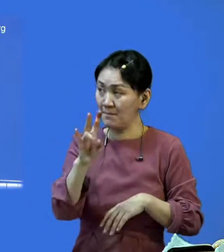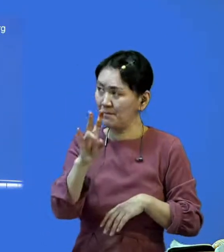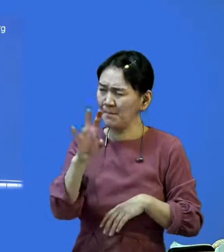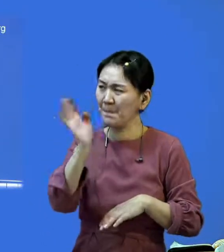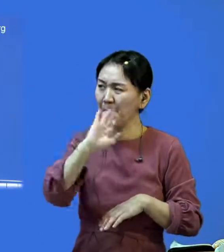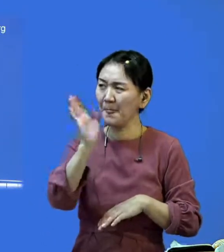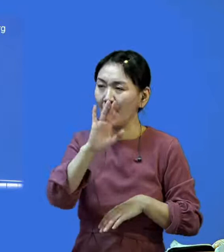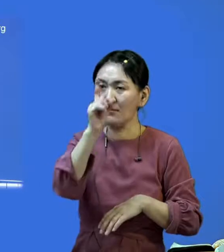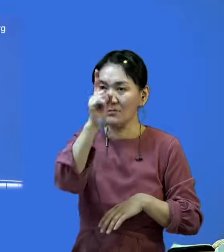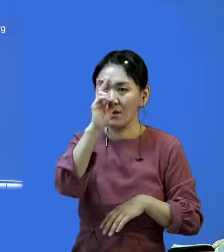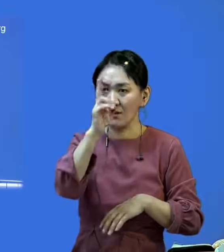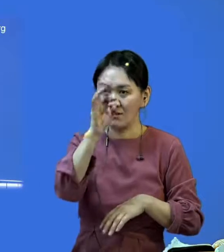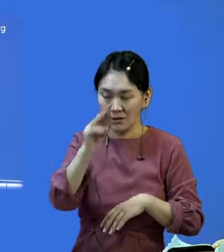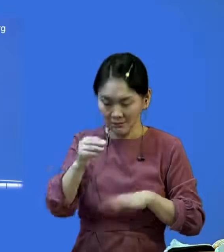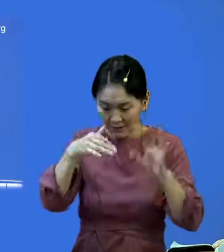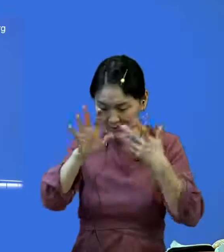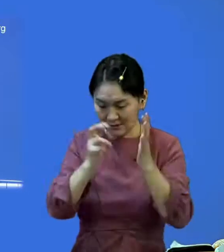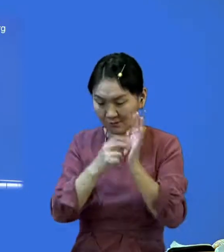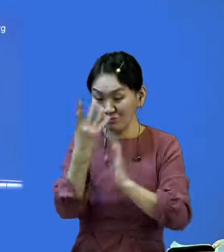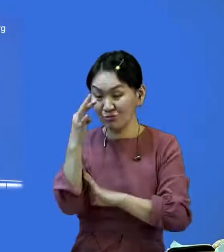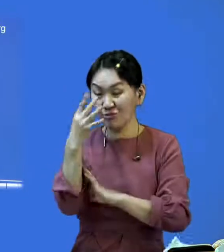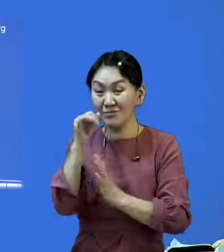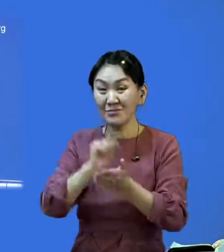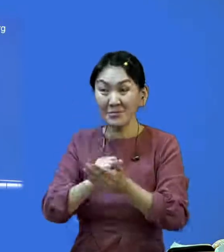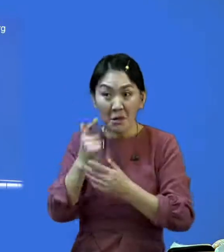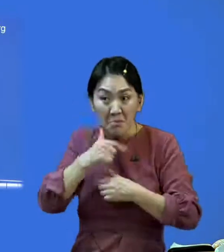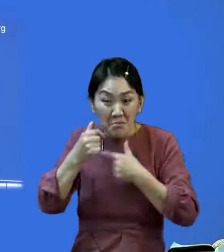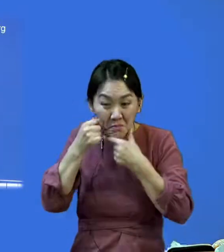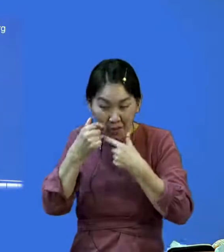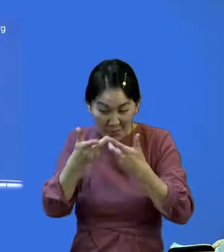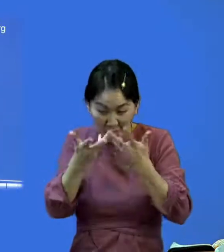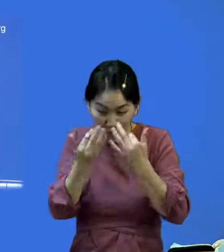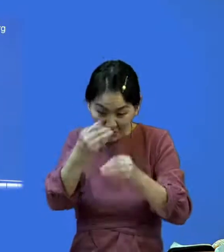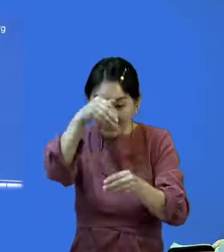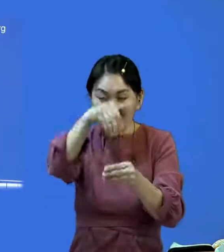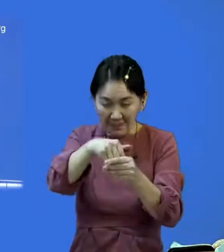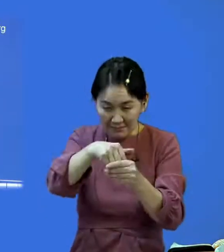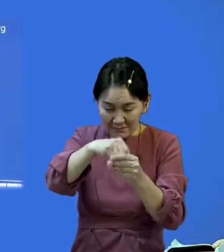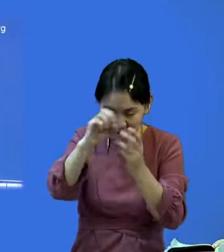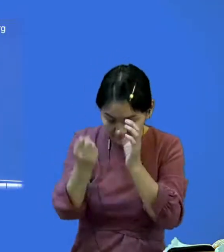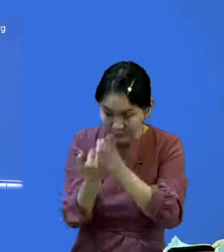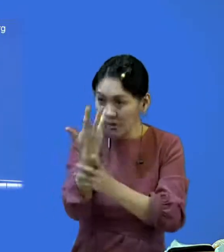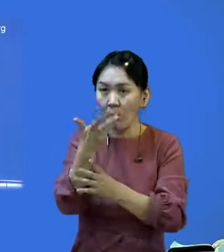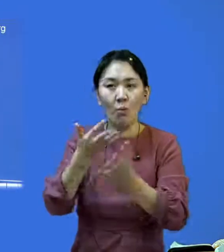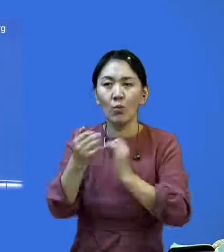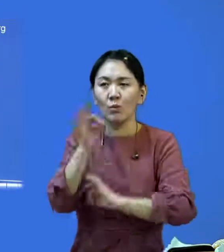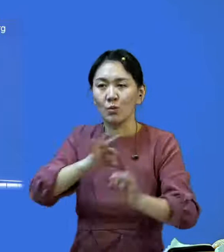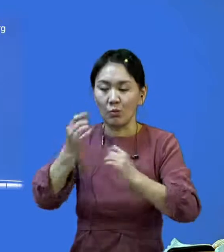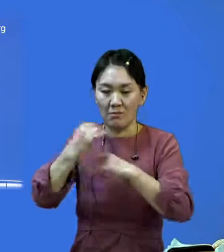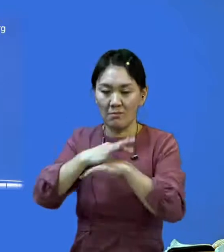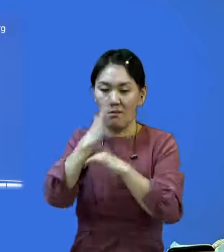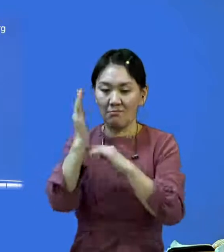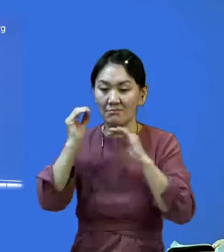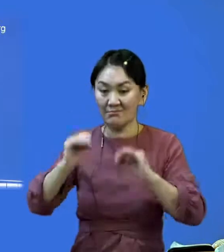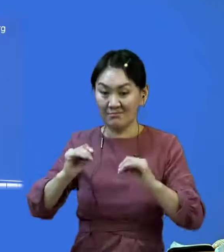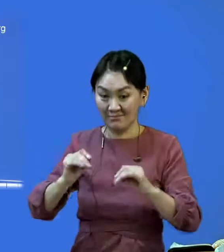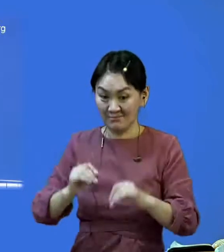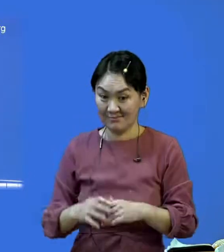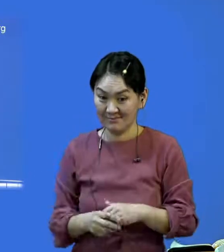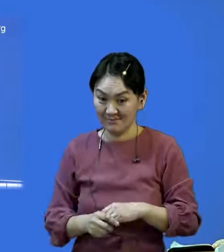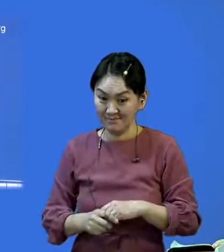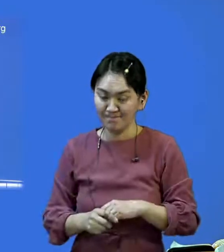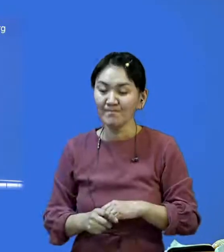Коринт 15:40 дээрээс харуул эн муудах дотор таригдж үл муудах дотор амьлагданаа гэсэн тийм ээ.